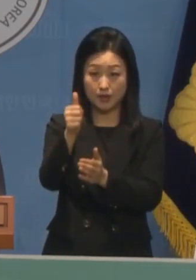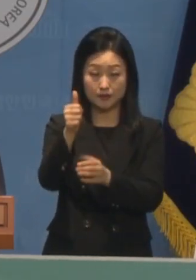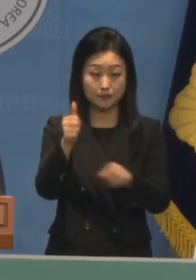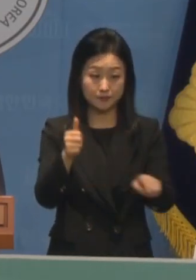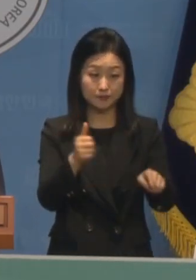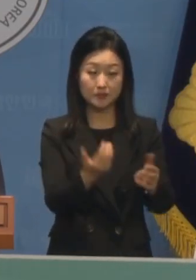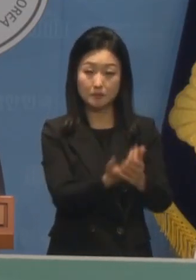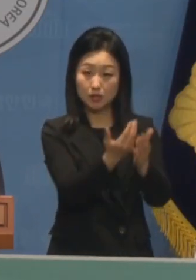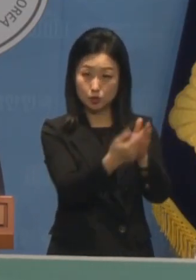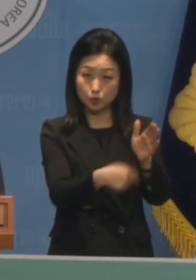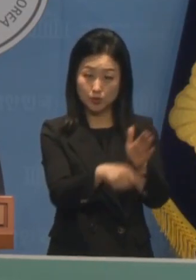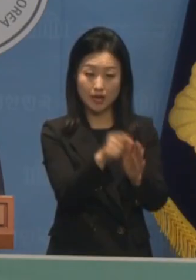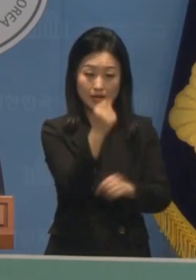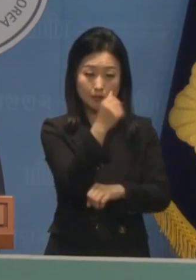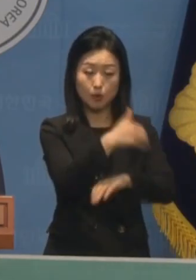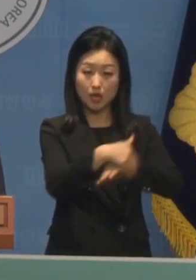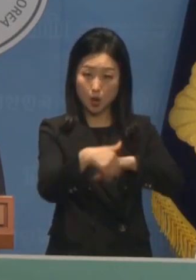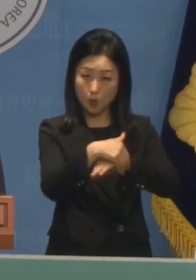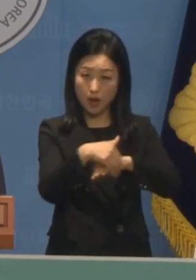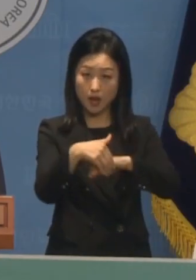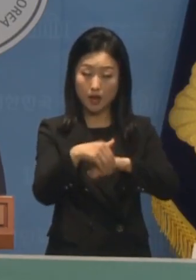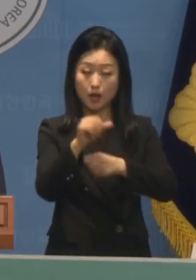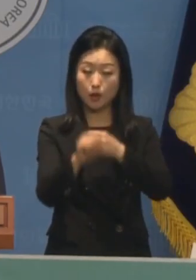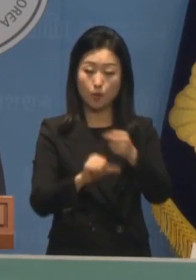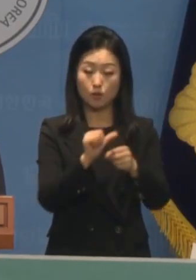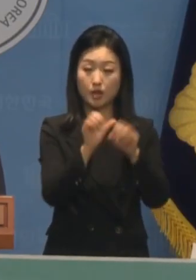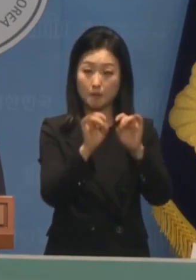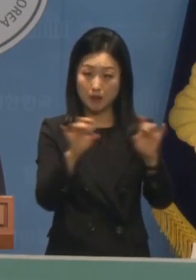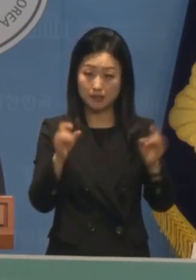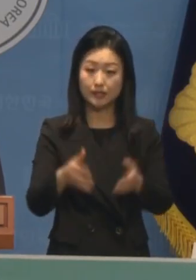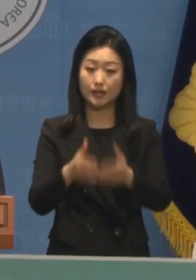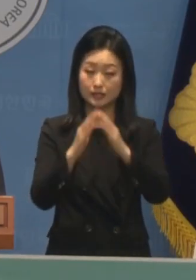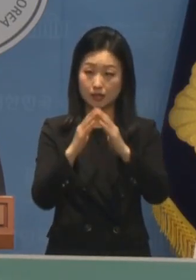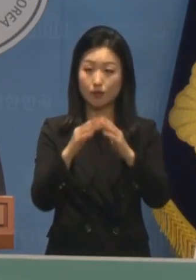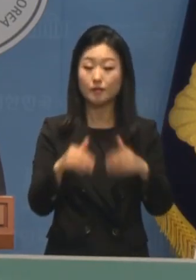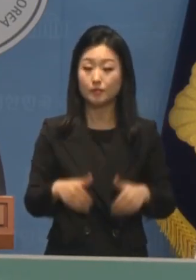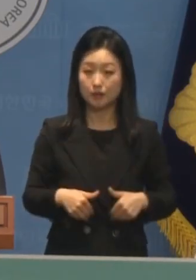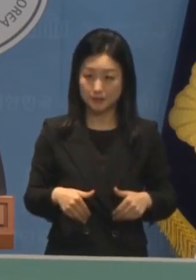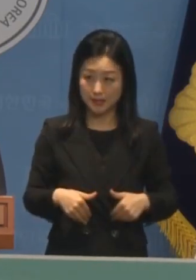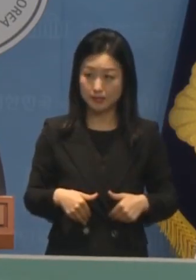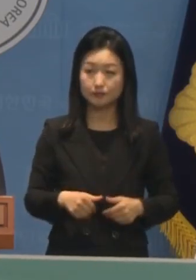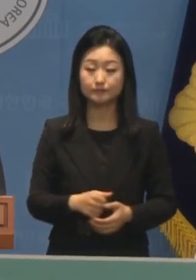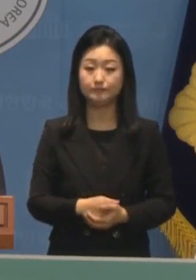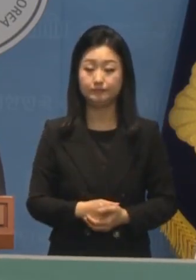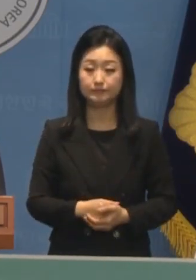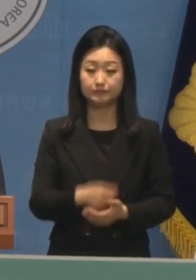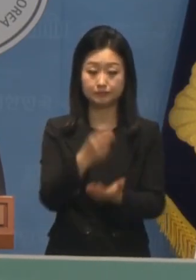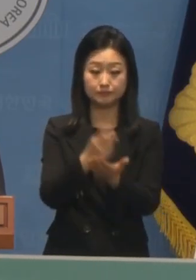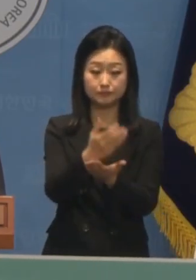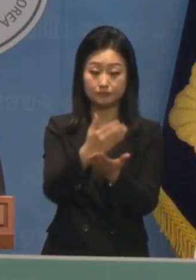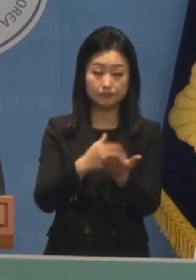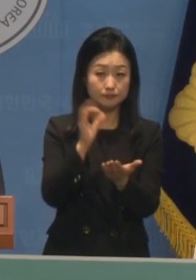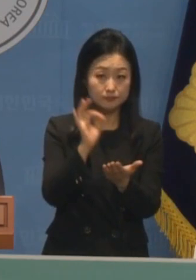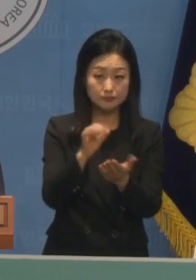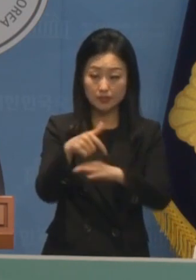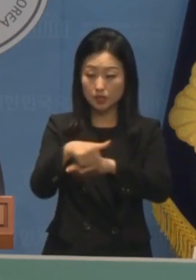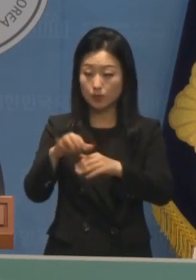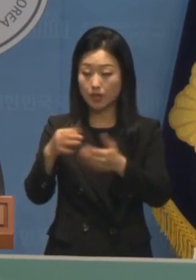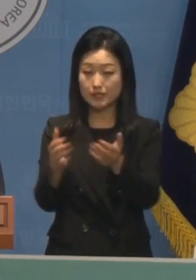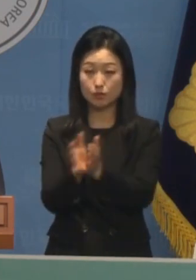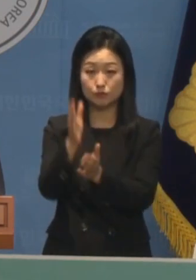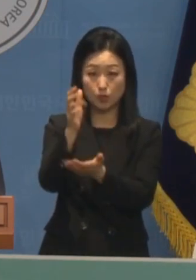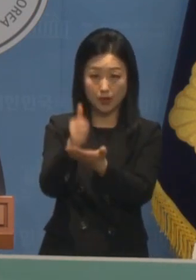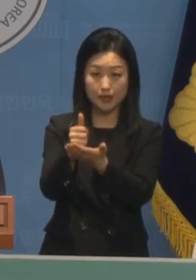발전에 관한 기본계획을 5년마다 수립하도록 했습니다. 본 법안에서는 기획재정부